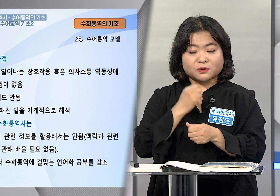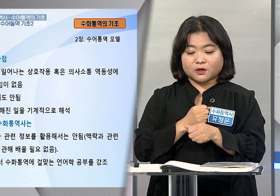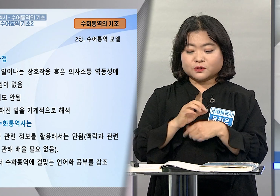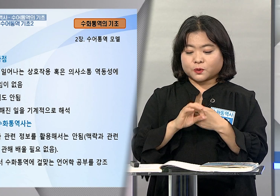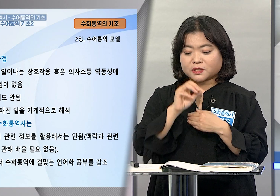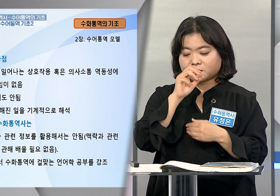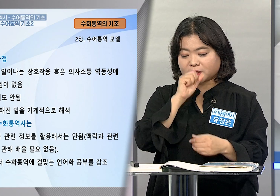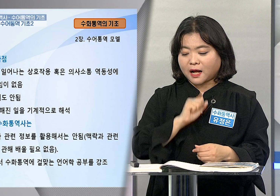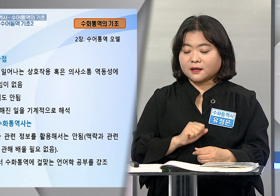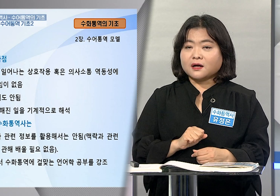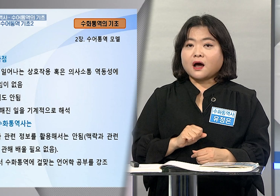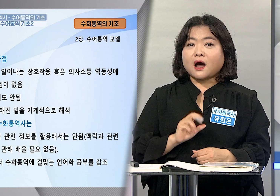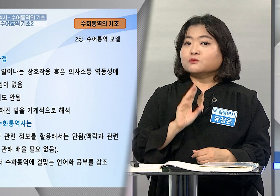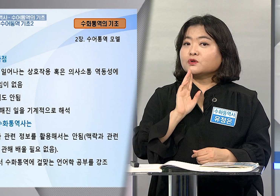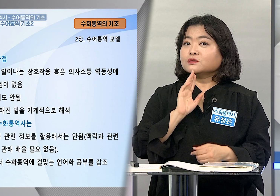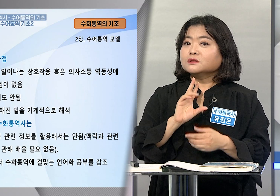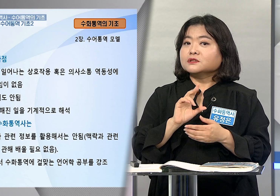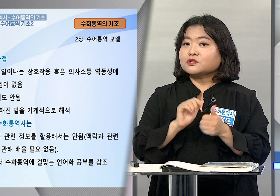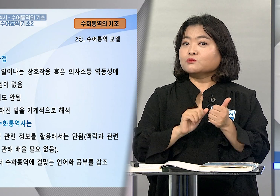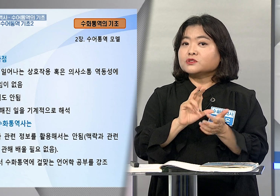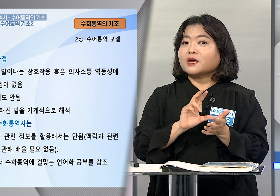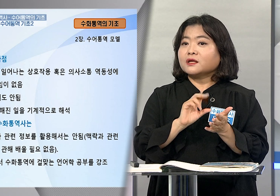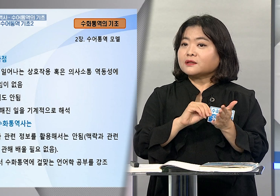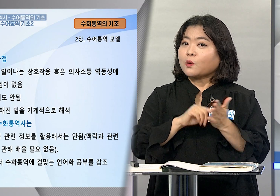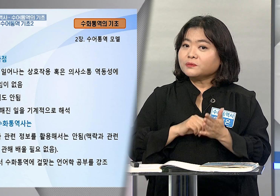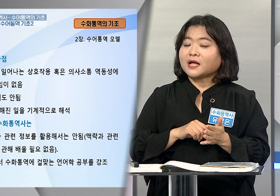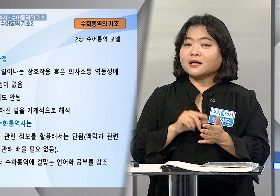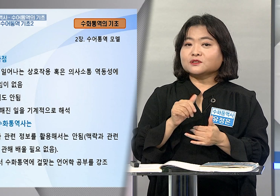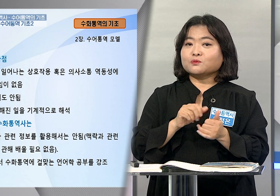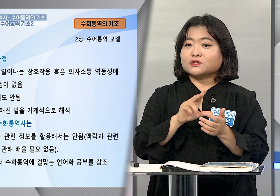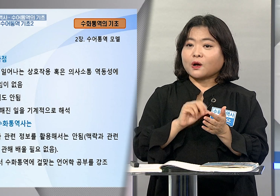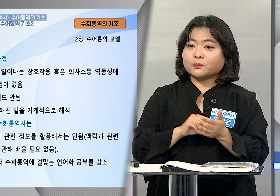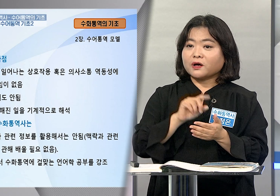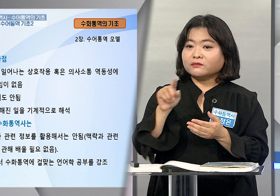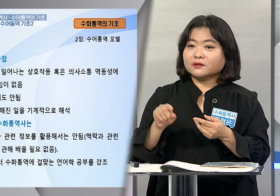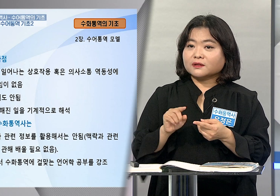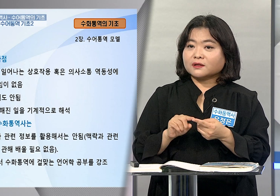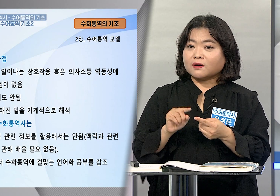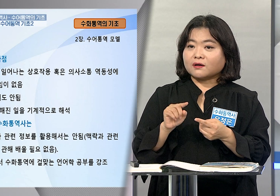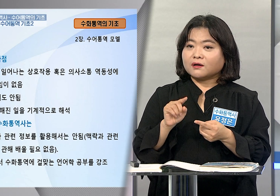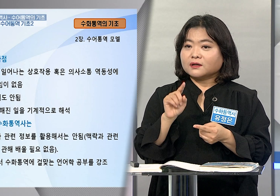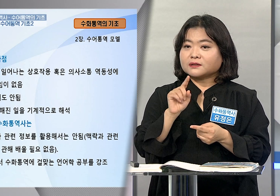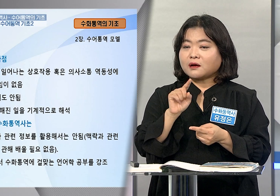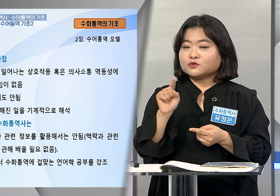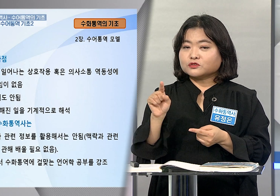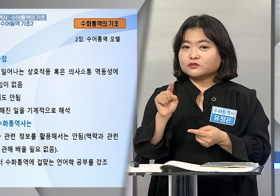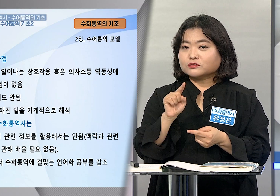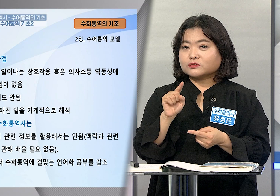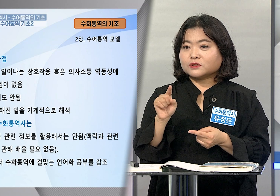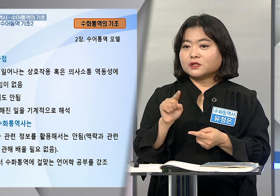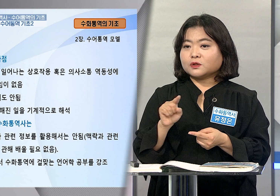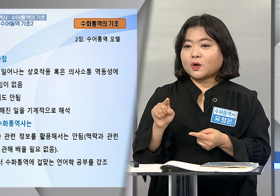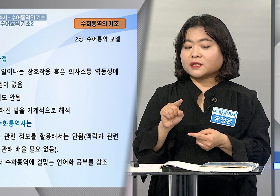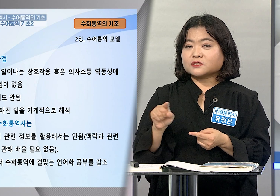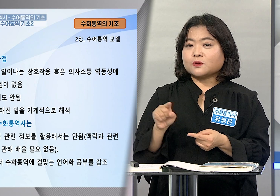하시면 좋겠습니다. 물론 시험 문제 나옵니다. 시험 문제 나오면 다음 중 이와 같이